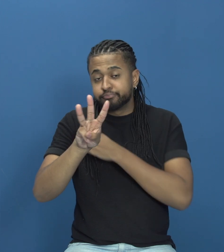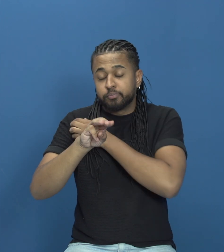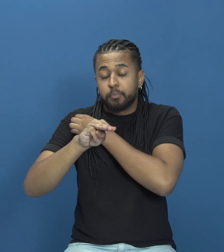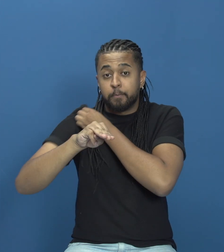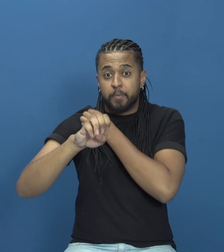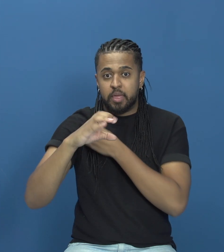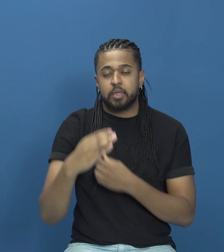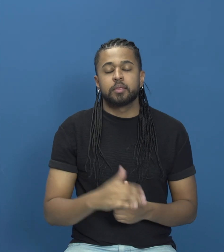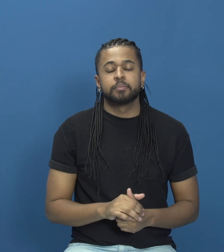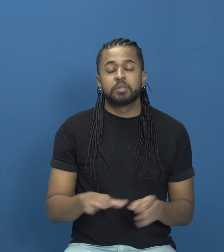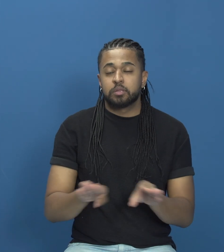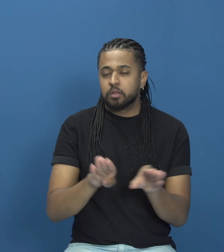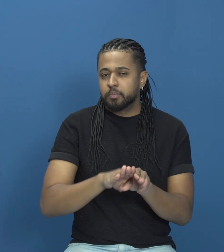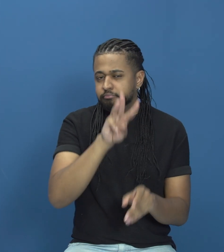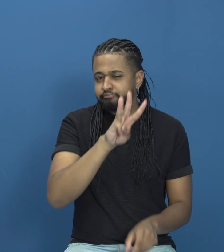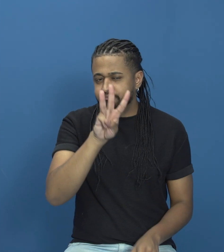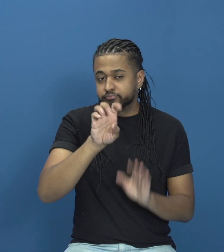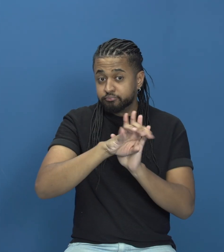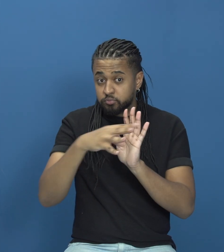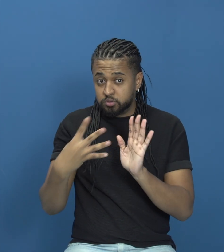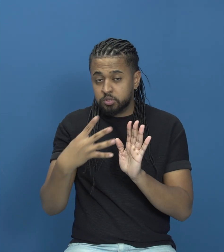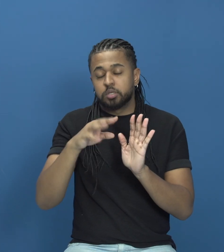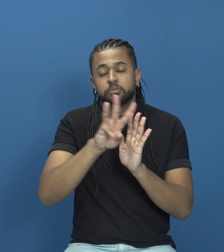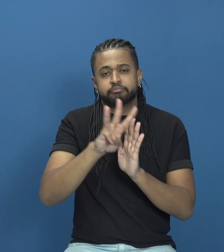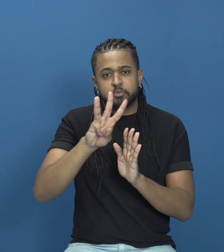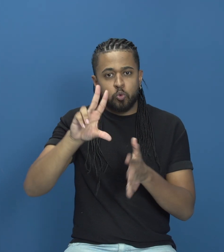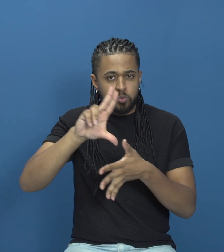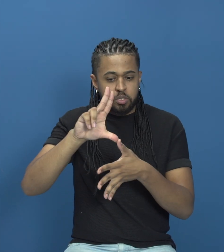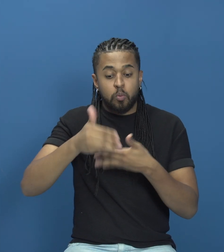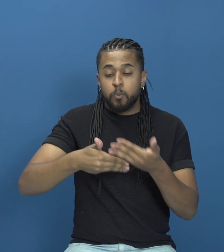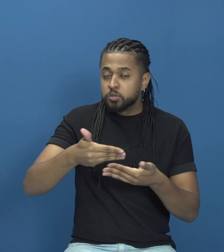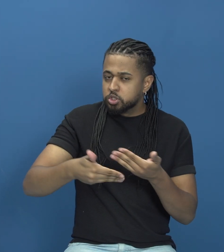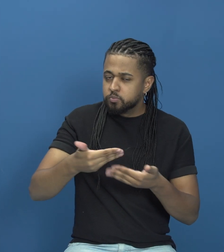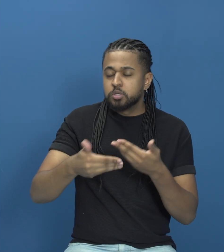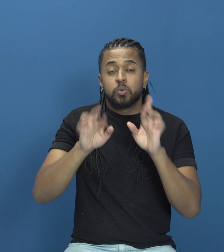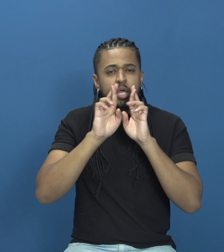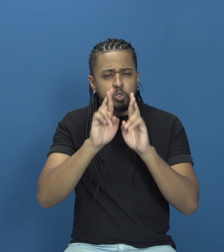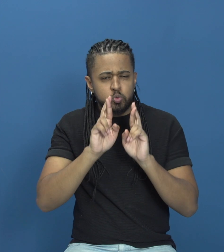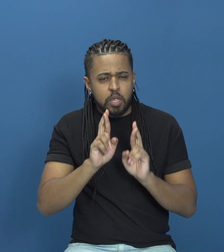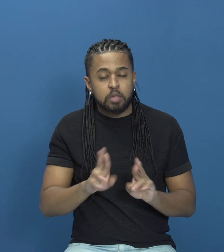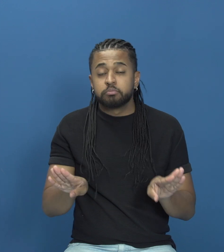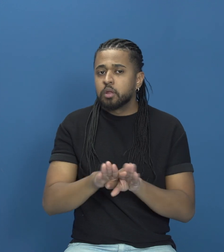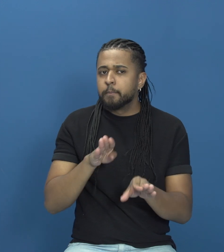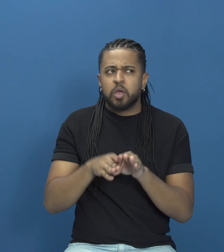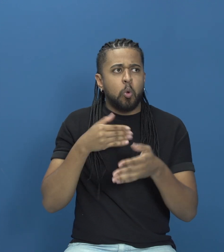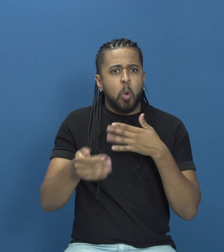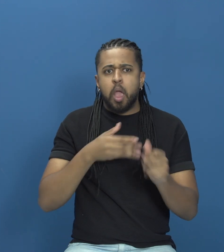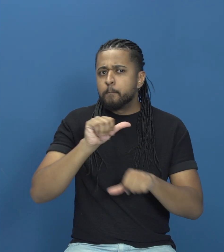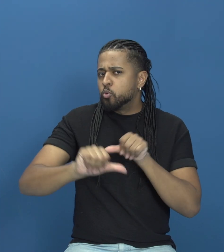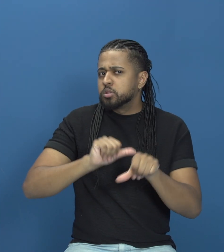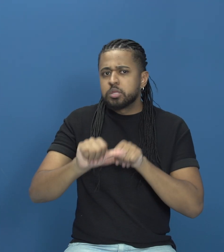Educação, MEC, e do portal de editais da UNILA, os procedimentos, resultados e eventuais